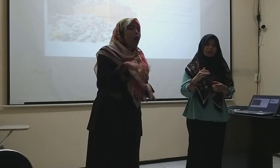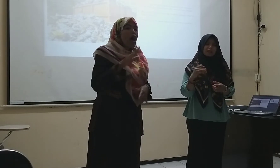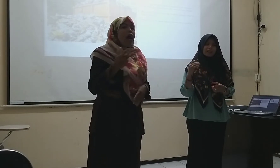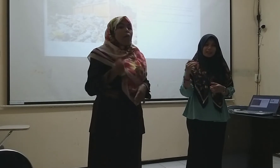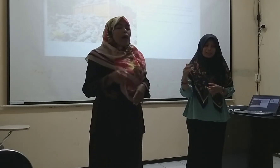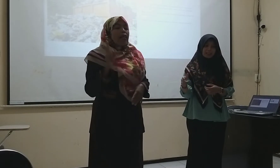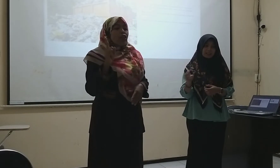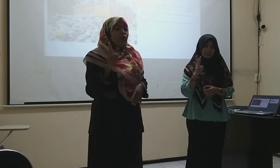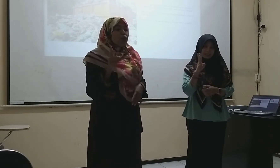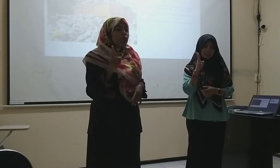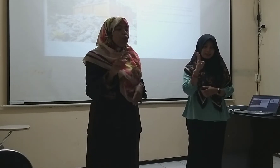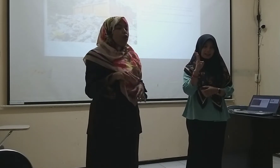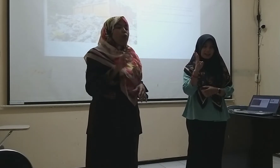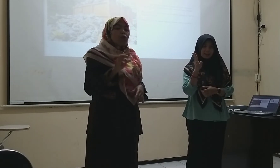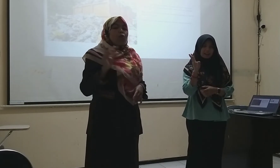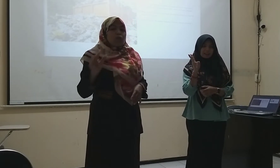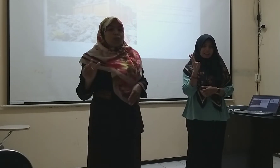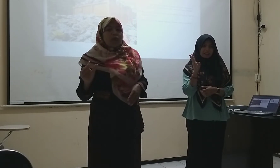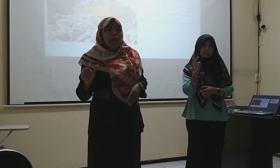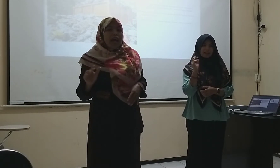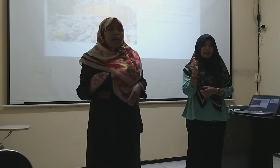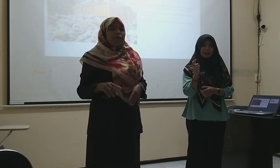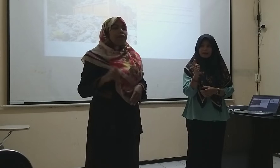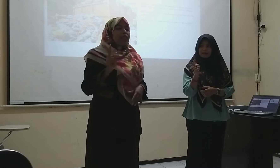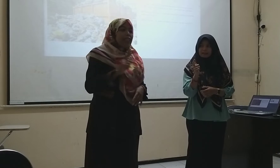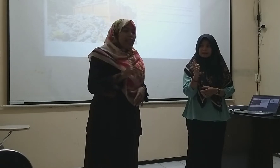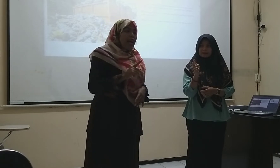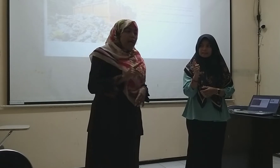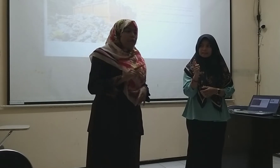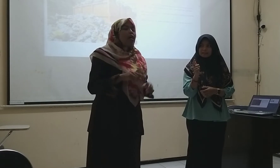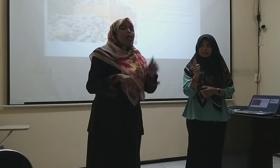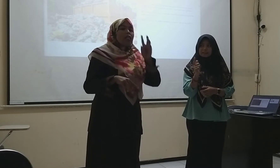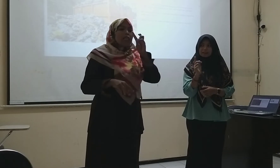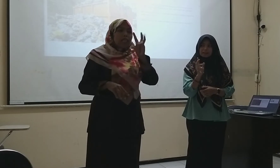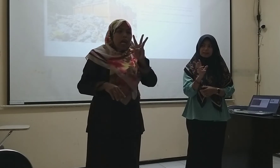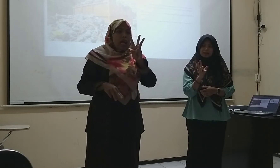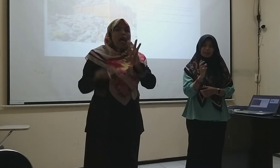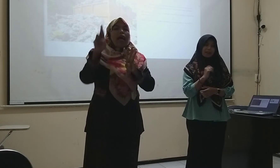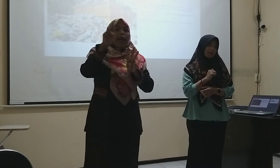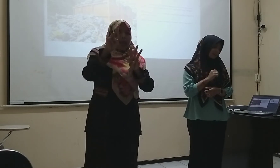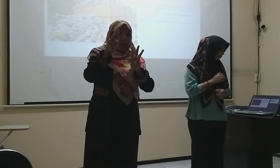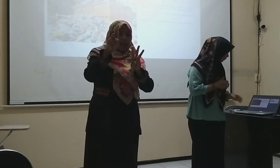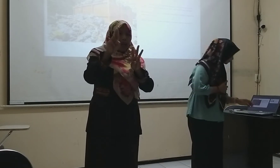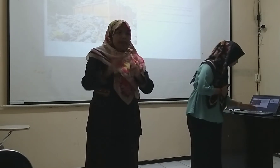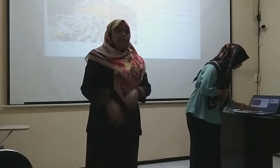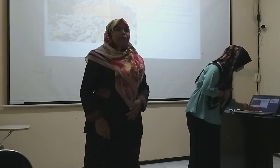reuse, dan recycle. 3R.